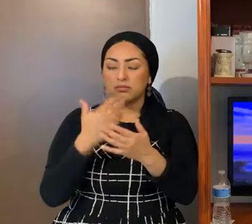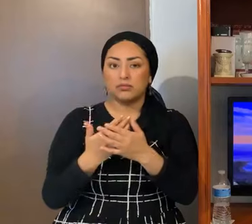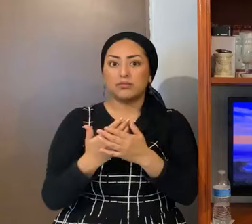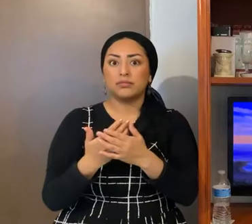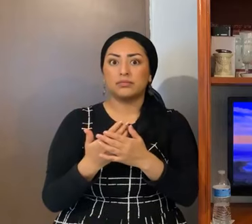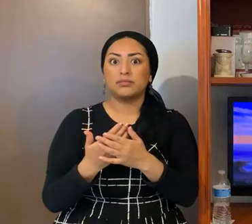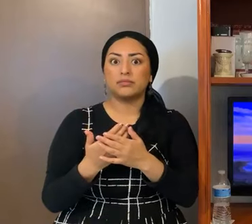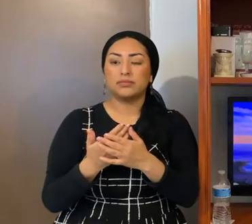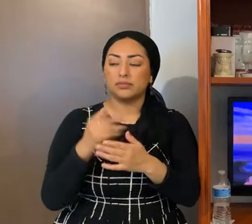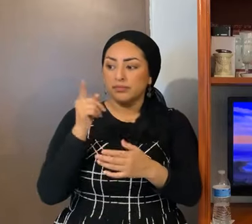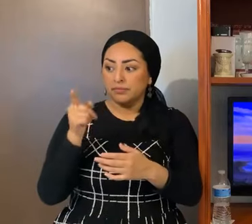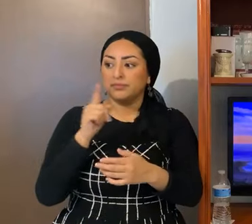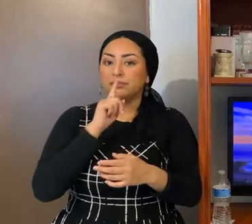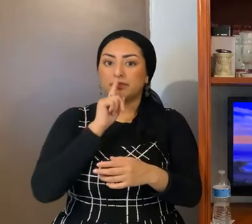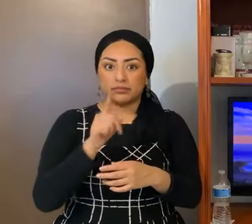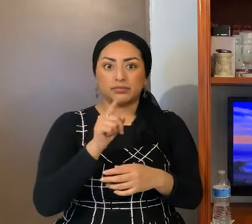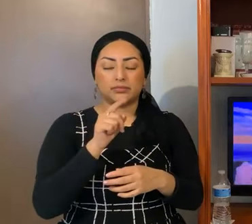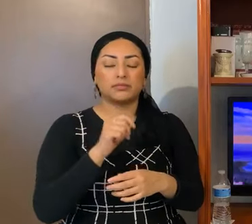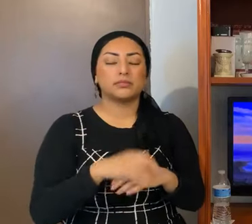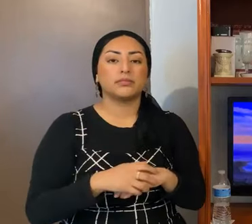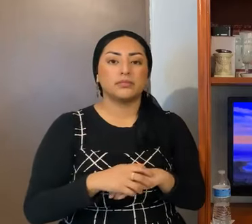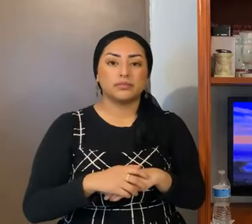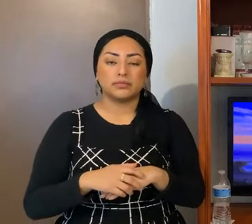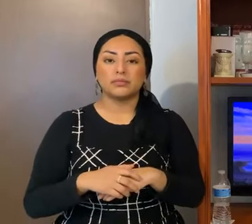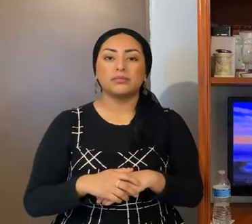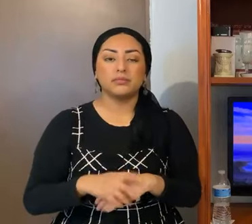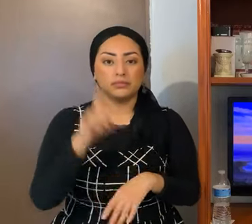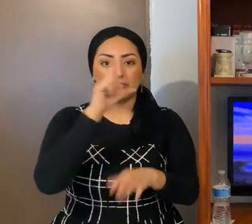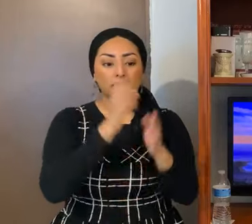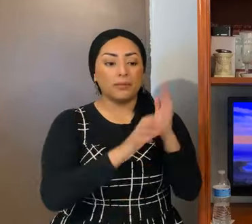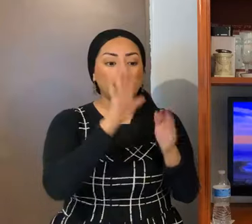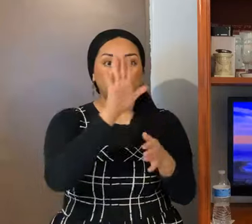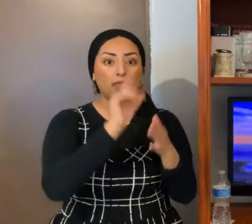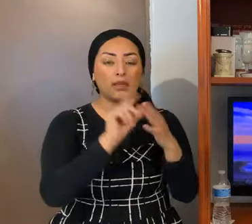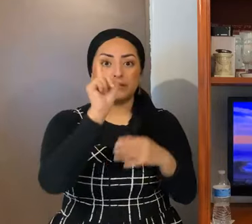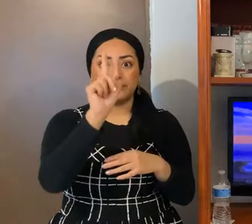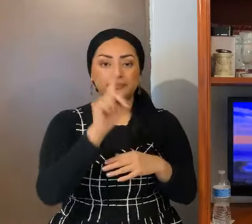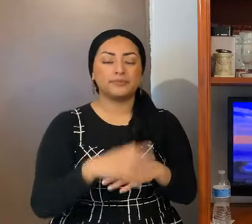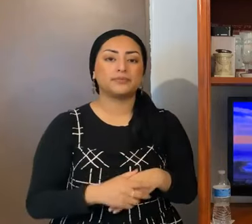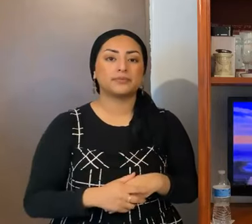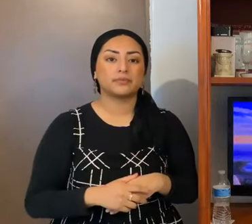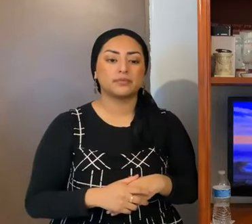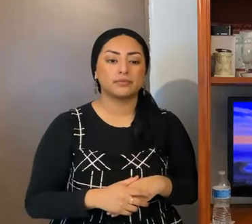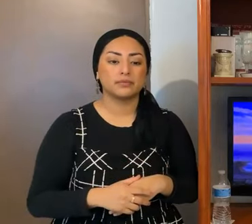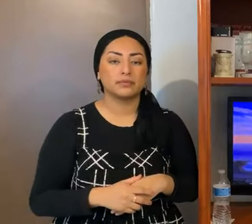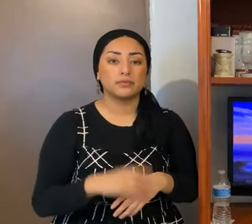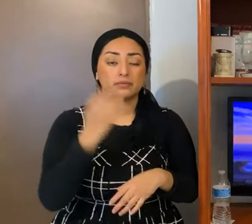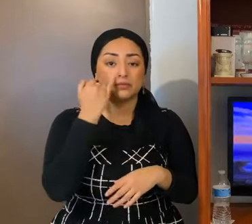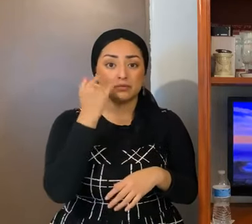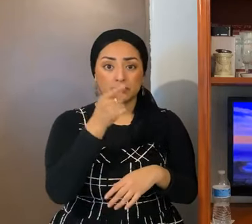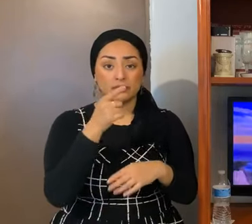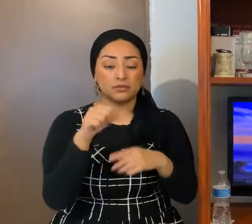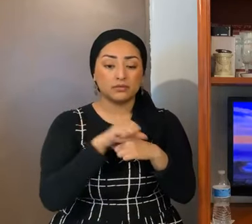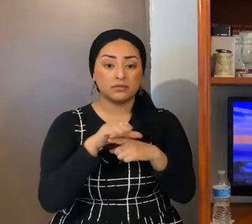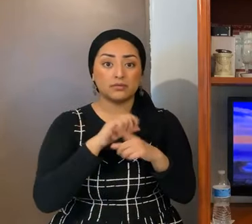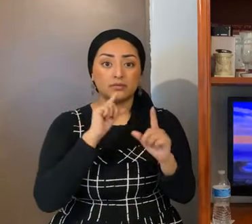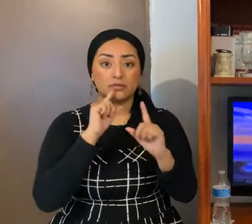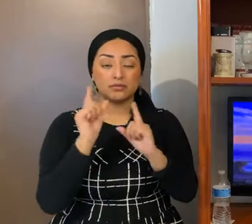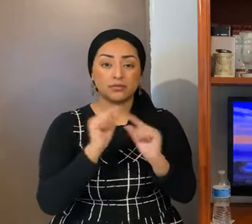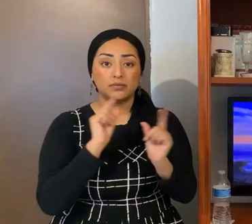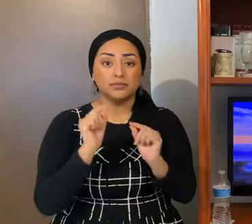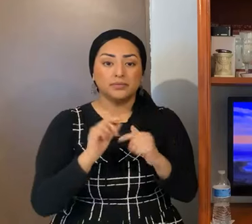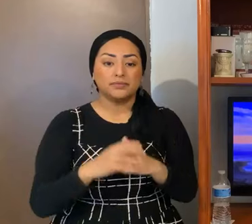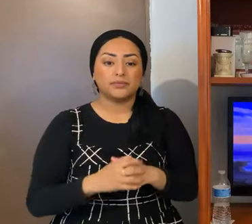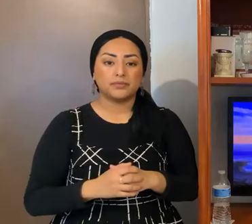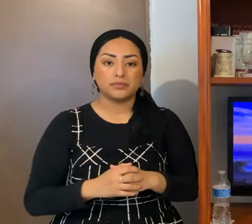debe. Eso es la verdad, Levítico 5:1. No te hagas partícipe de ello. Hacer la Lashon Hara, hacer